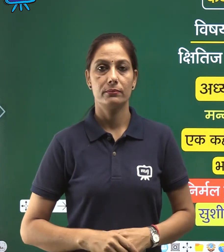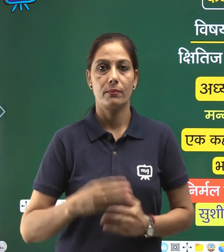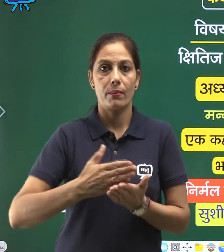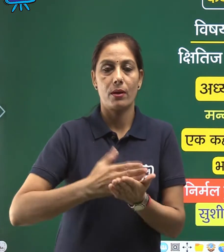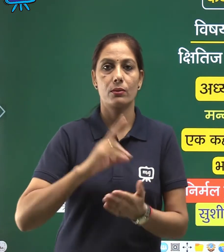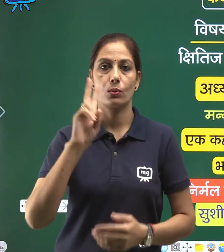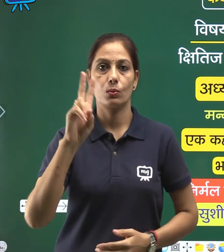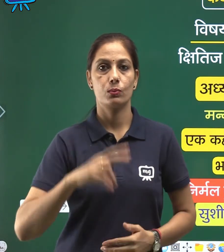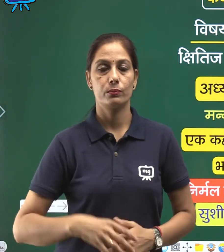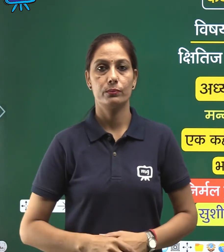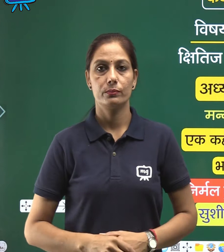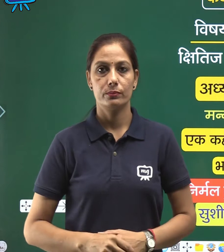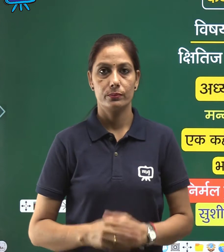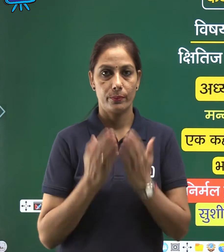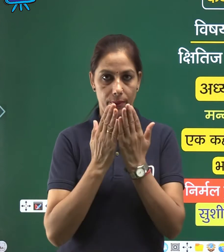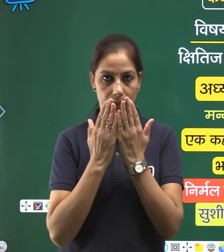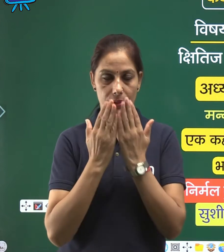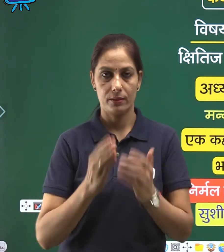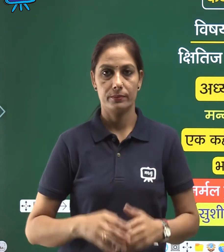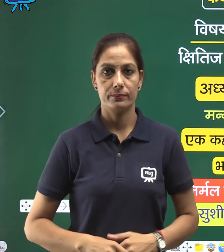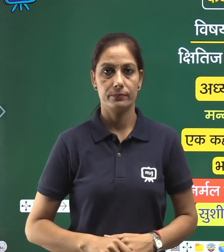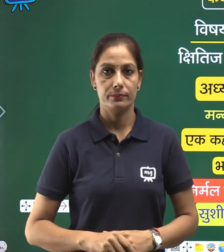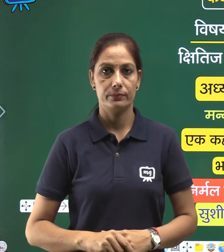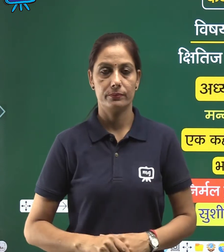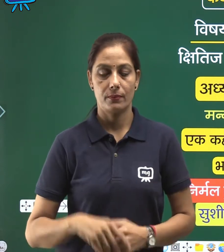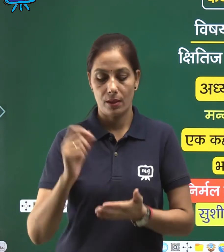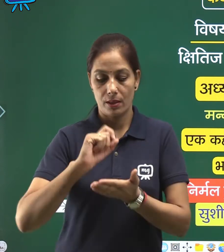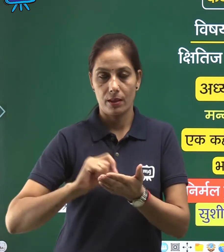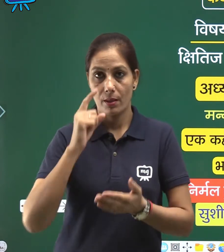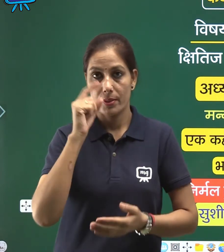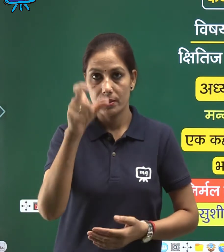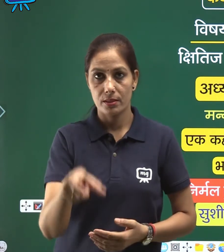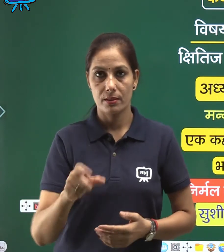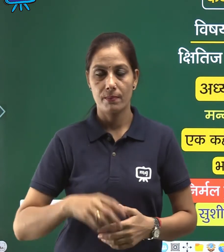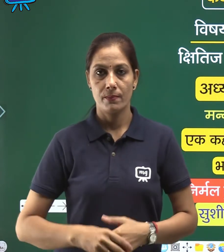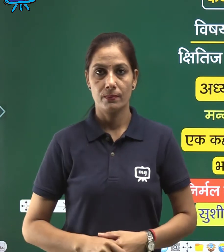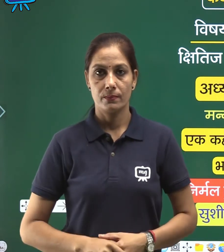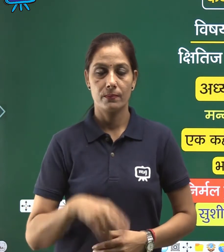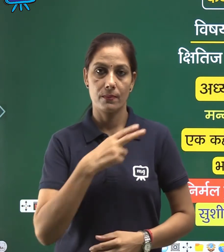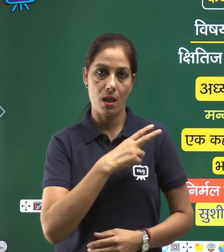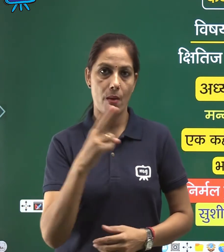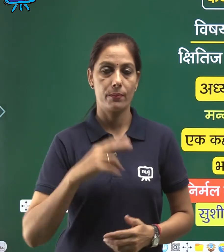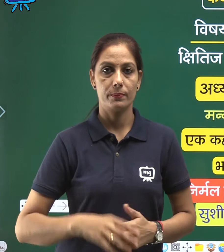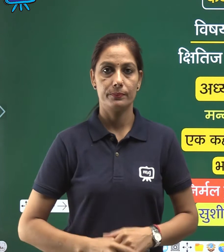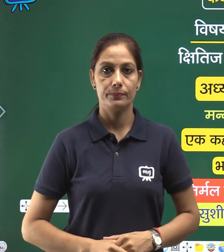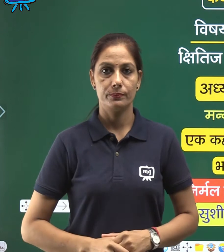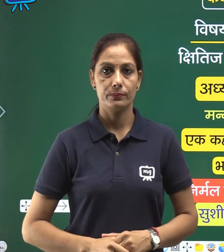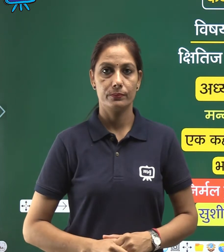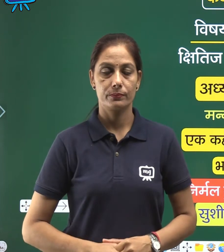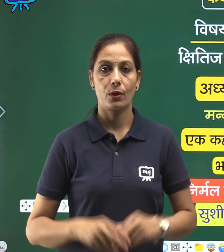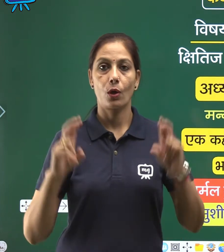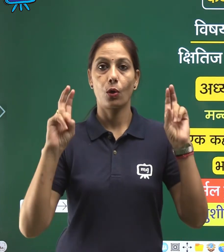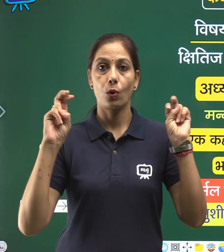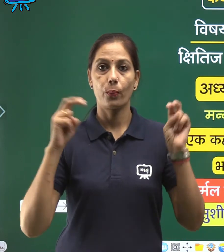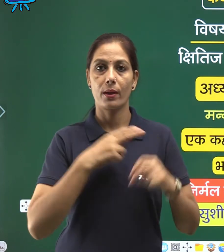भाग 2 पढ़ेंगे। लेखिका है मन्नू भंडारी।